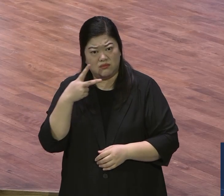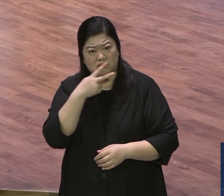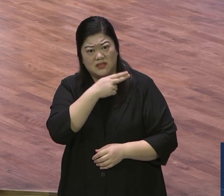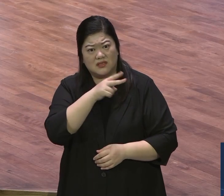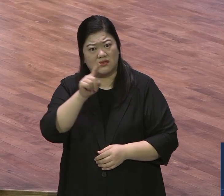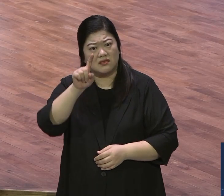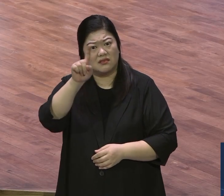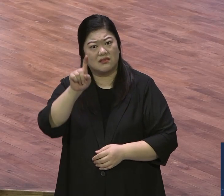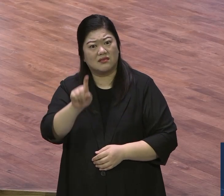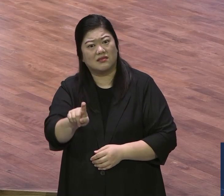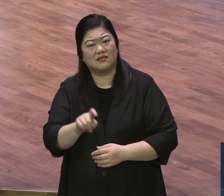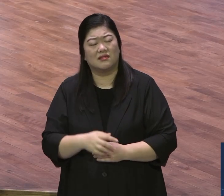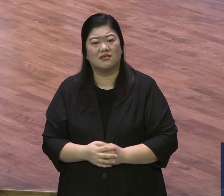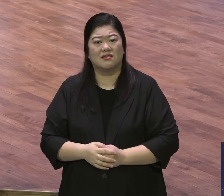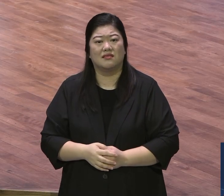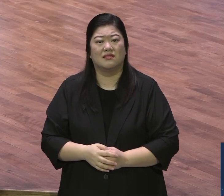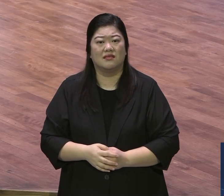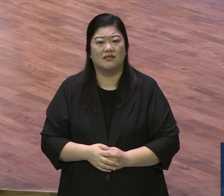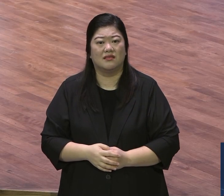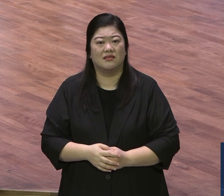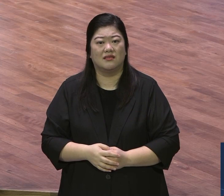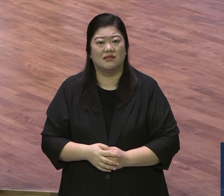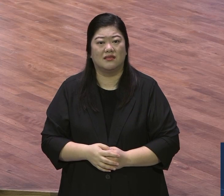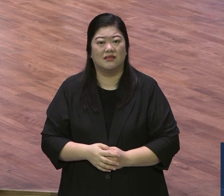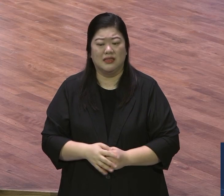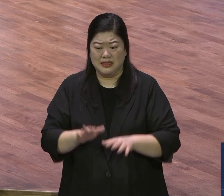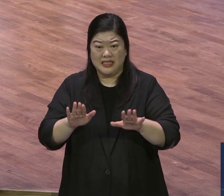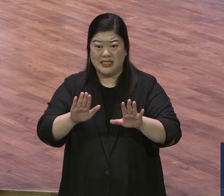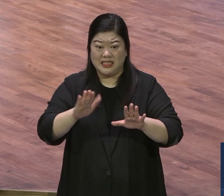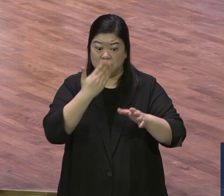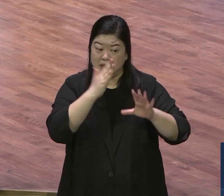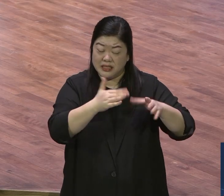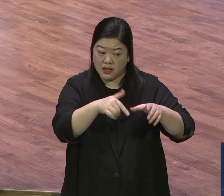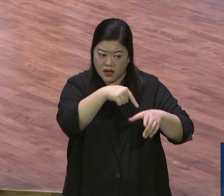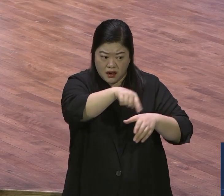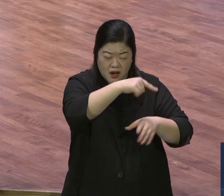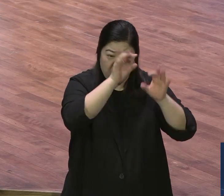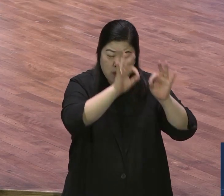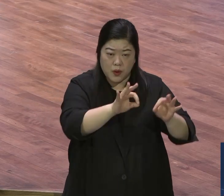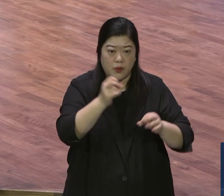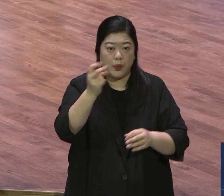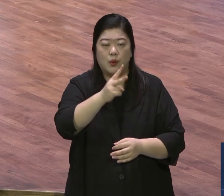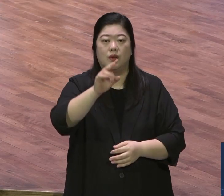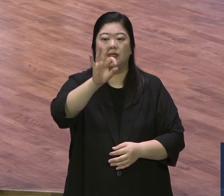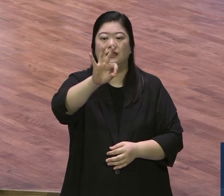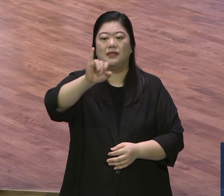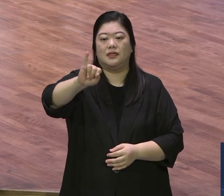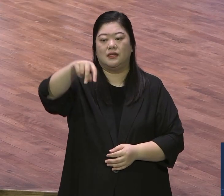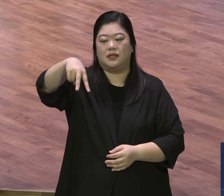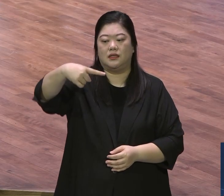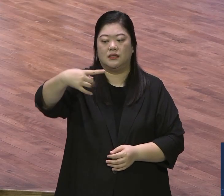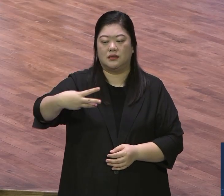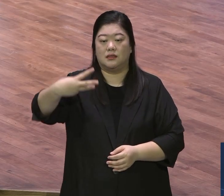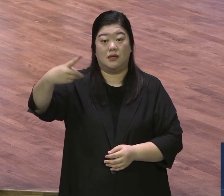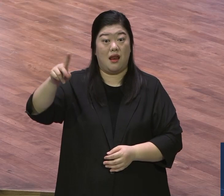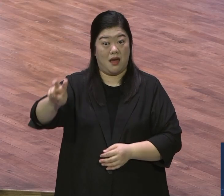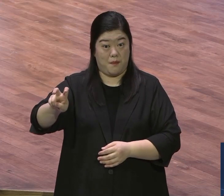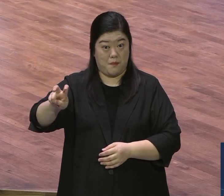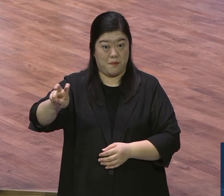요즘도 마찬가지입니다. 똑같습니다. 2000년이나 지금이나 요즘도 이슬람권에 보면 대규모 라마단